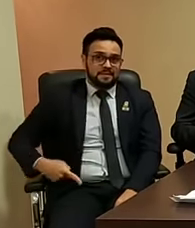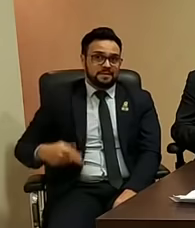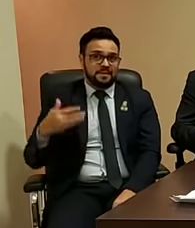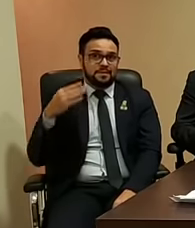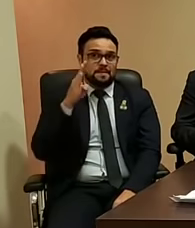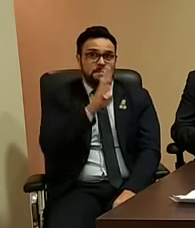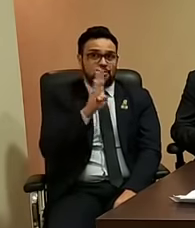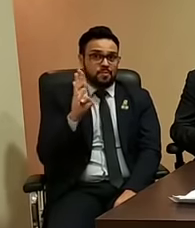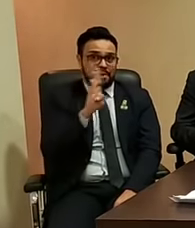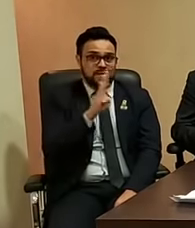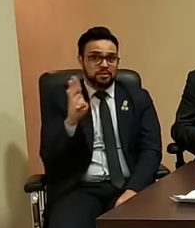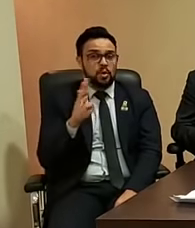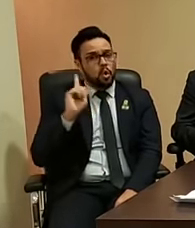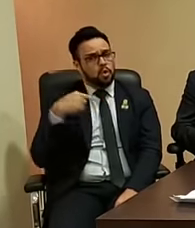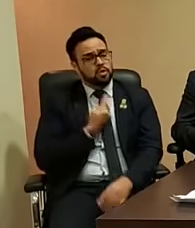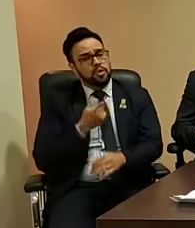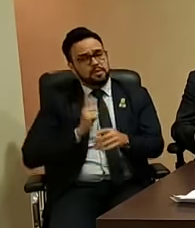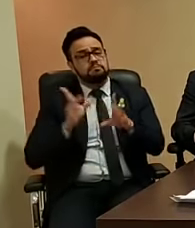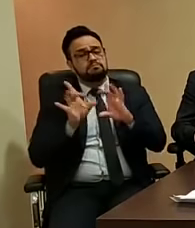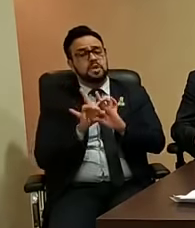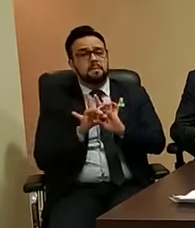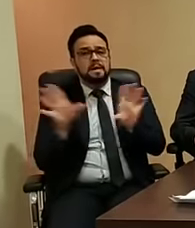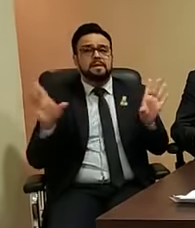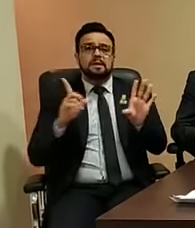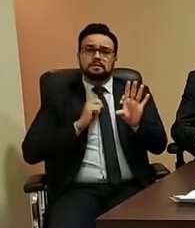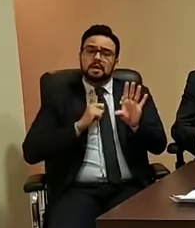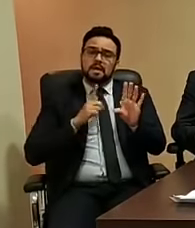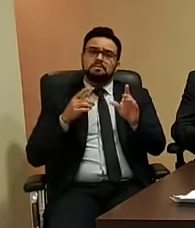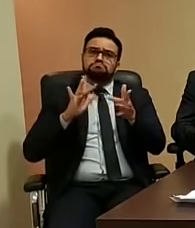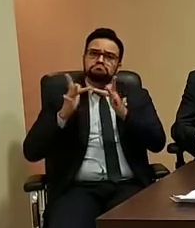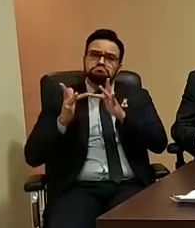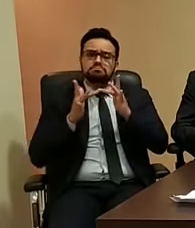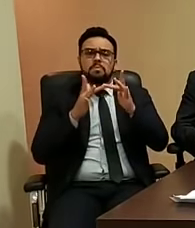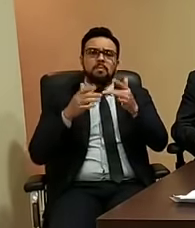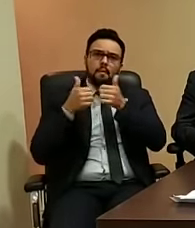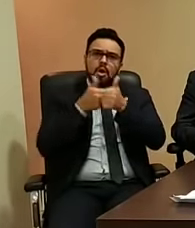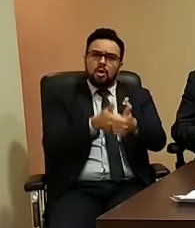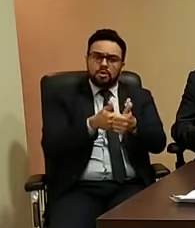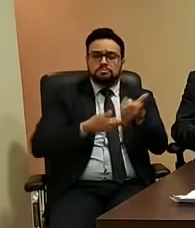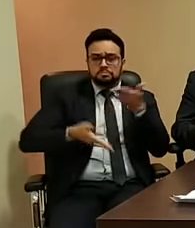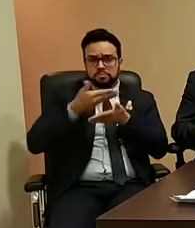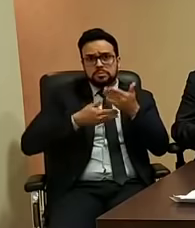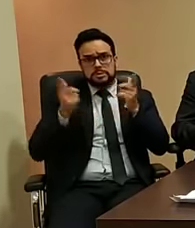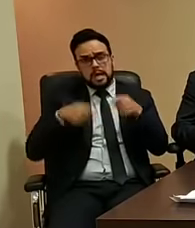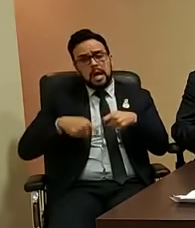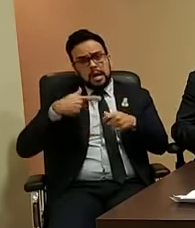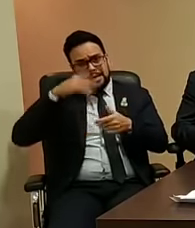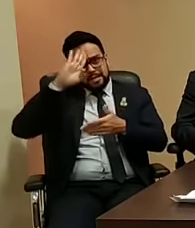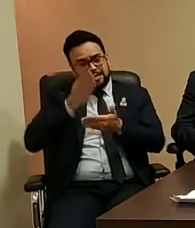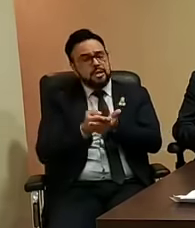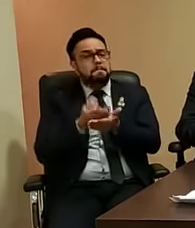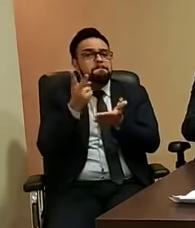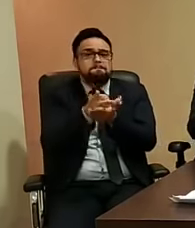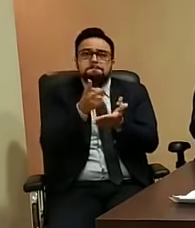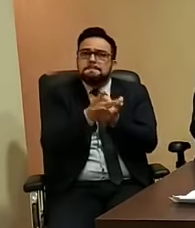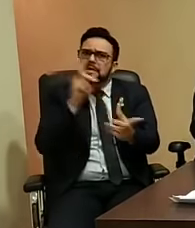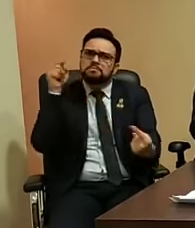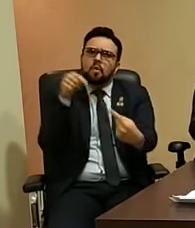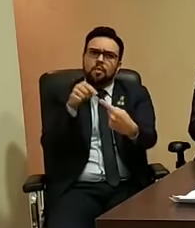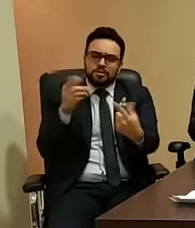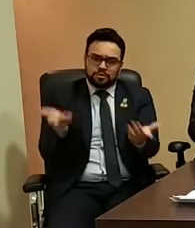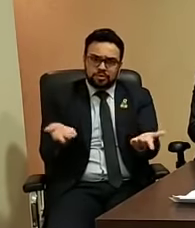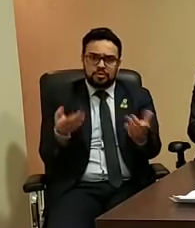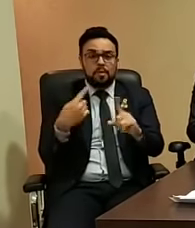uma independência, somos muito próximos, somos um time, acreditamos no mesmo ideal, acreditamos em